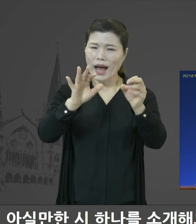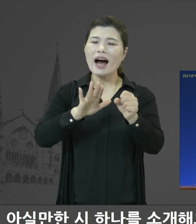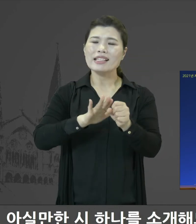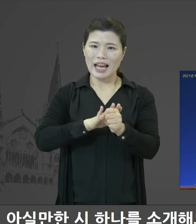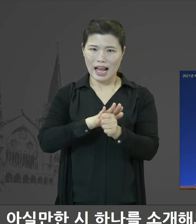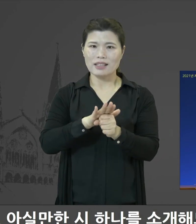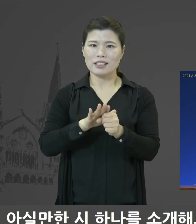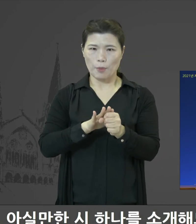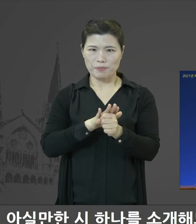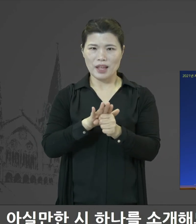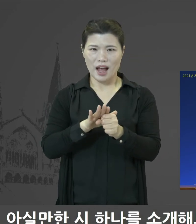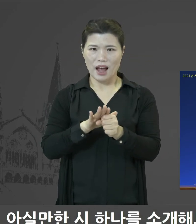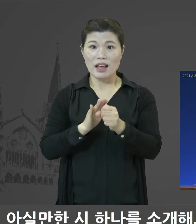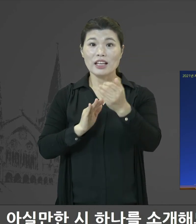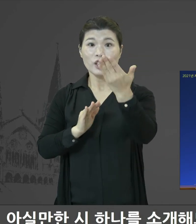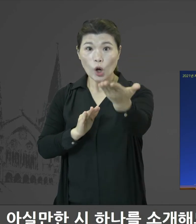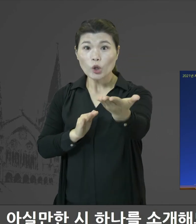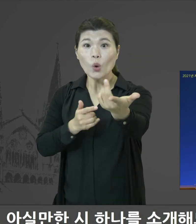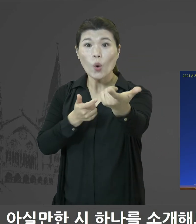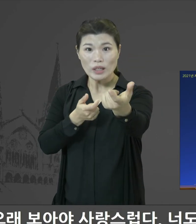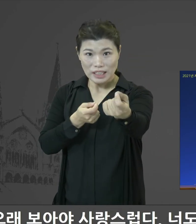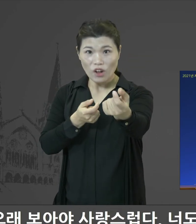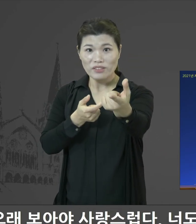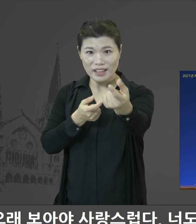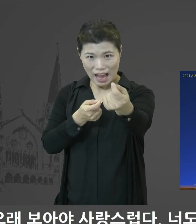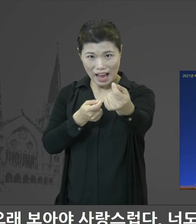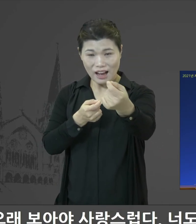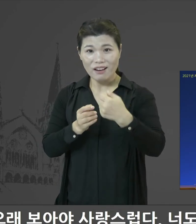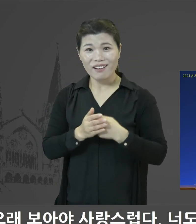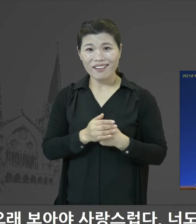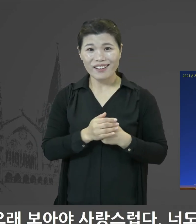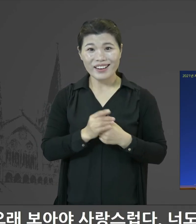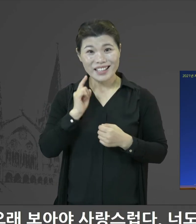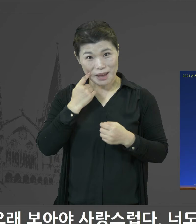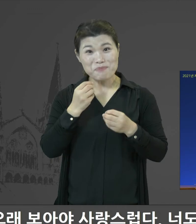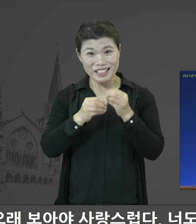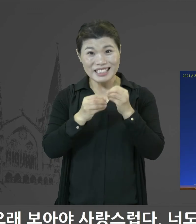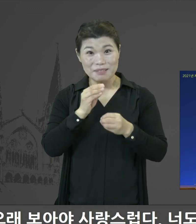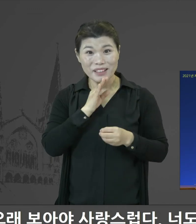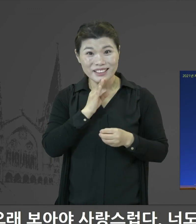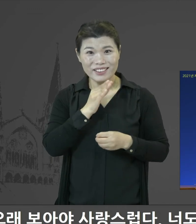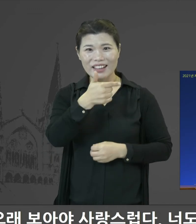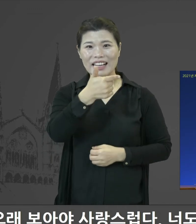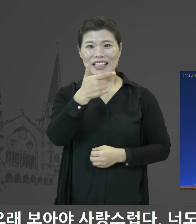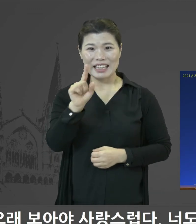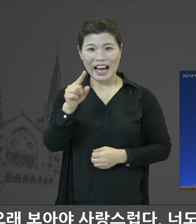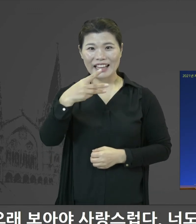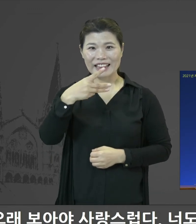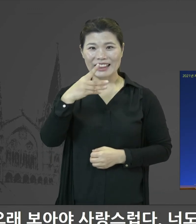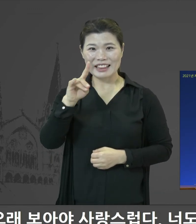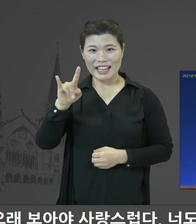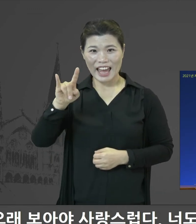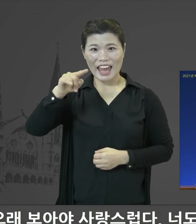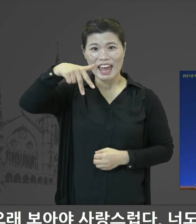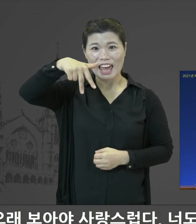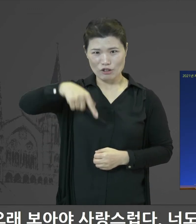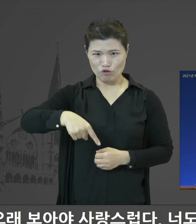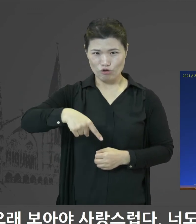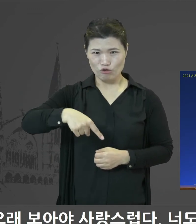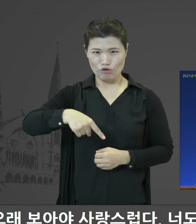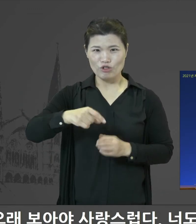사랑스럽다, 너도 그렇다. 괜찮죠? 나태주 시인의